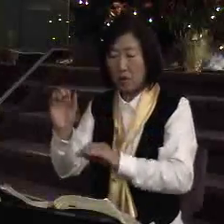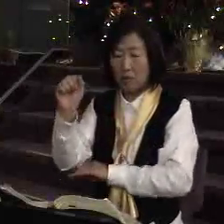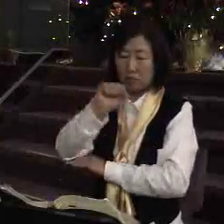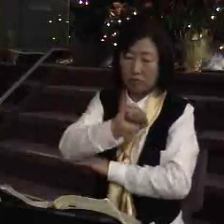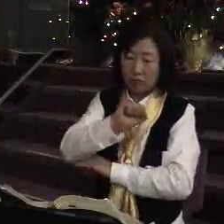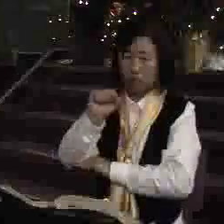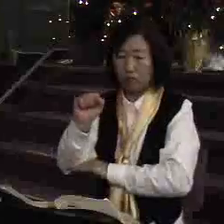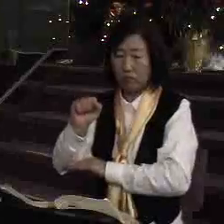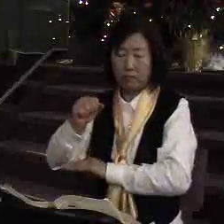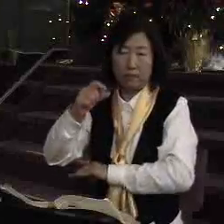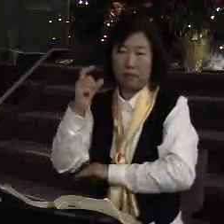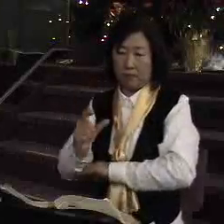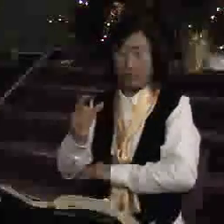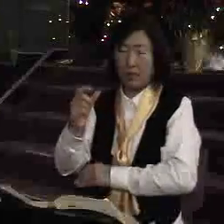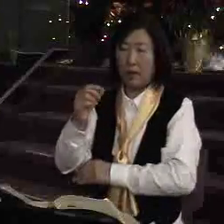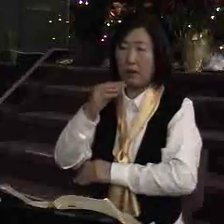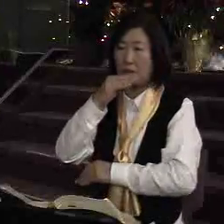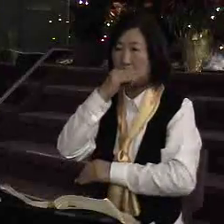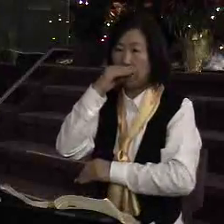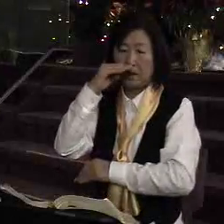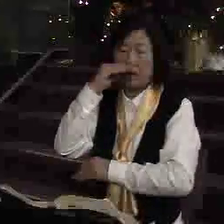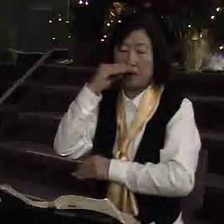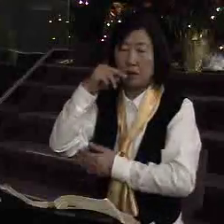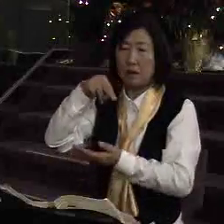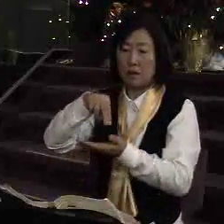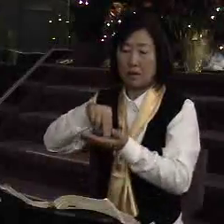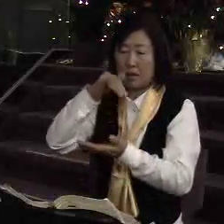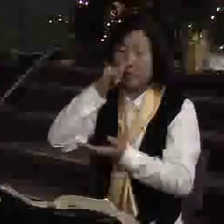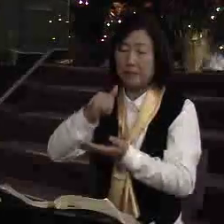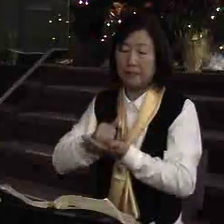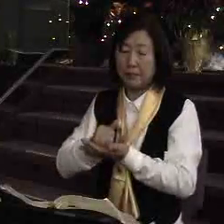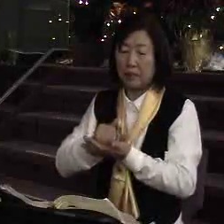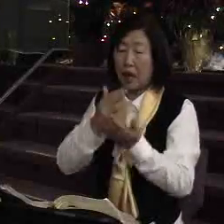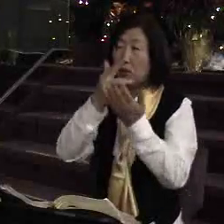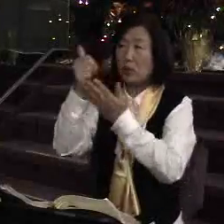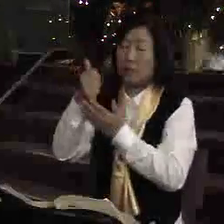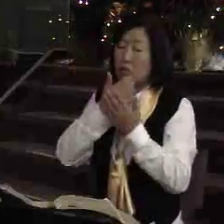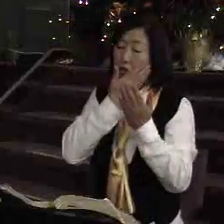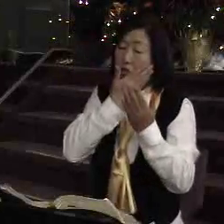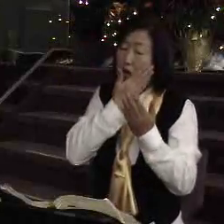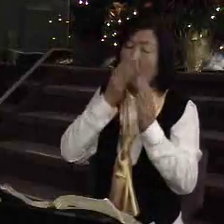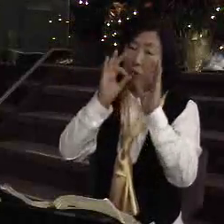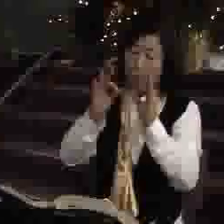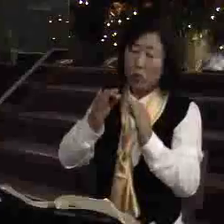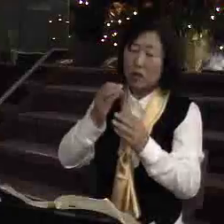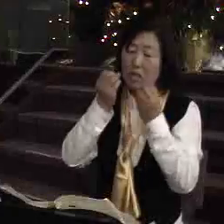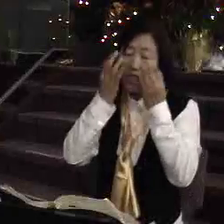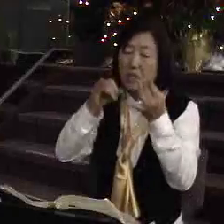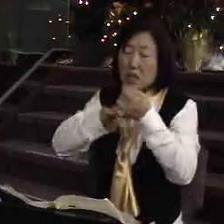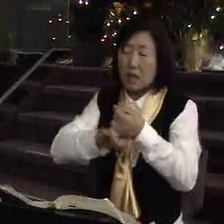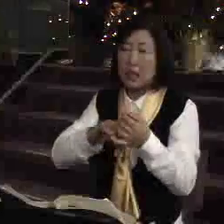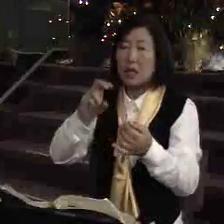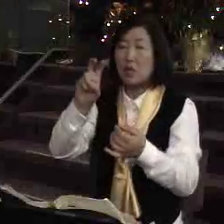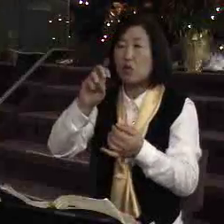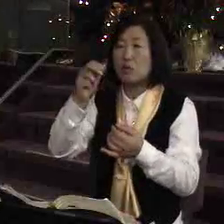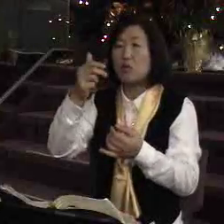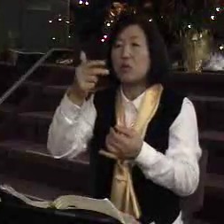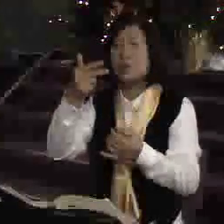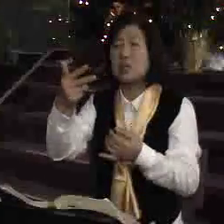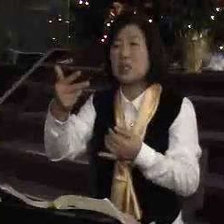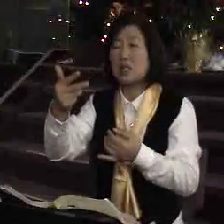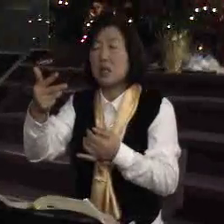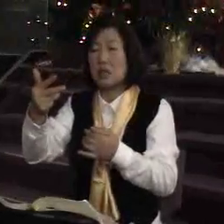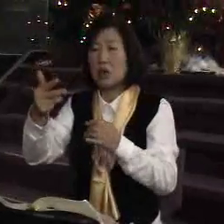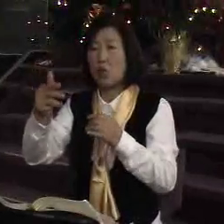움직이지. 견고한 분이에요. 견고. 주님이 얼마나 그를 귀하게 보시는지 신약성경 27권 중에 13권을